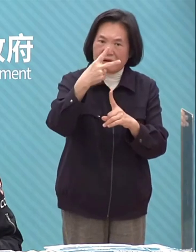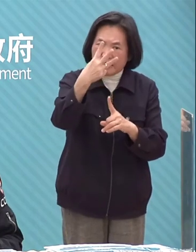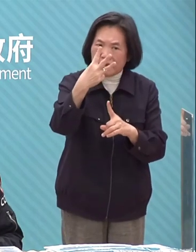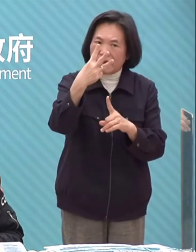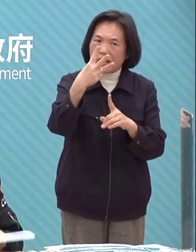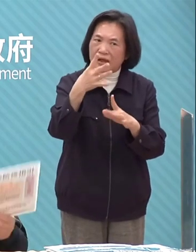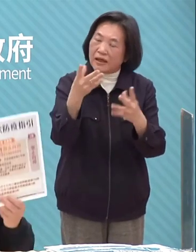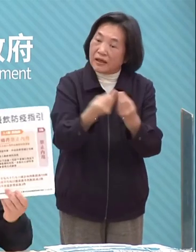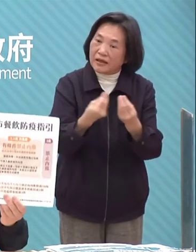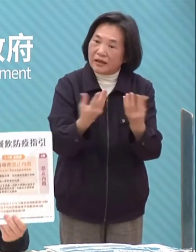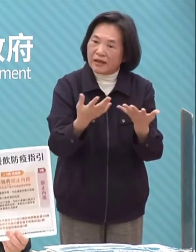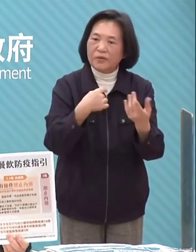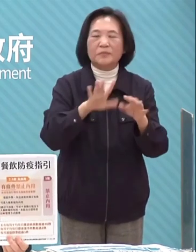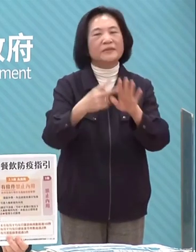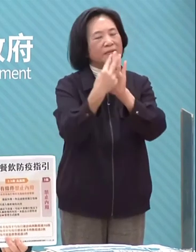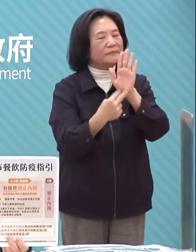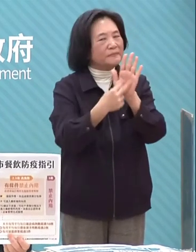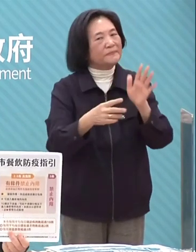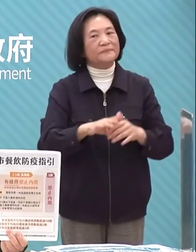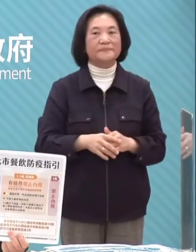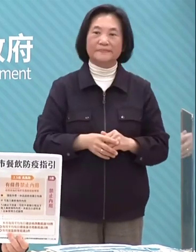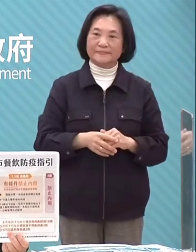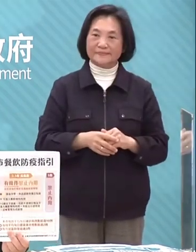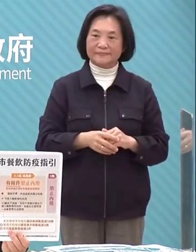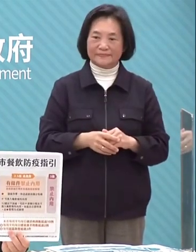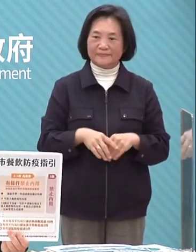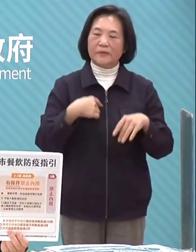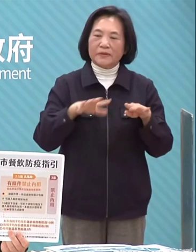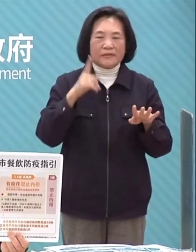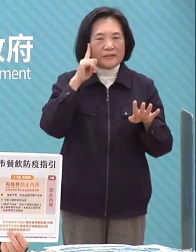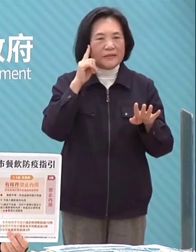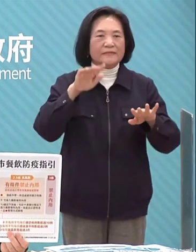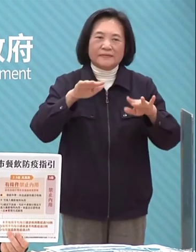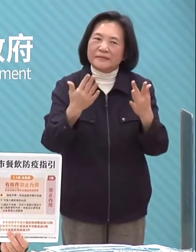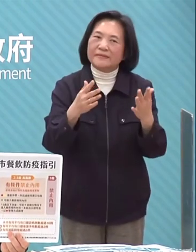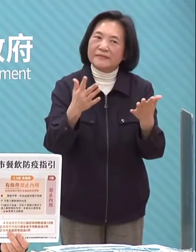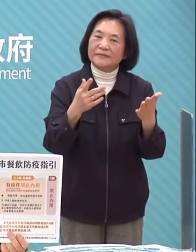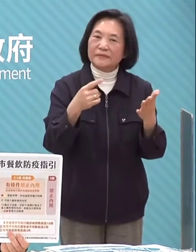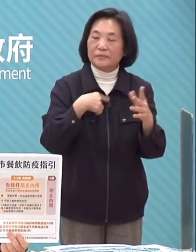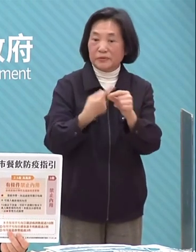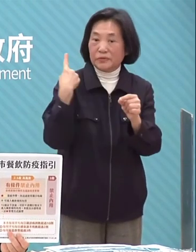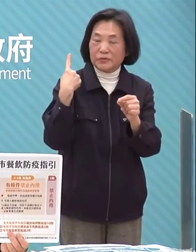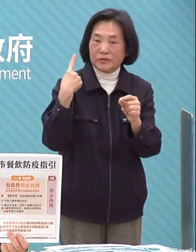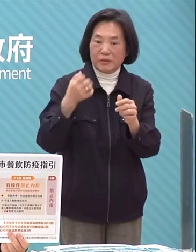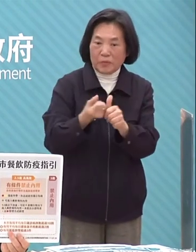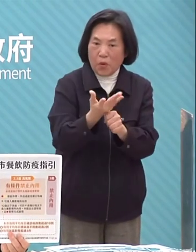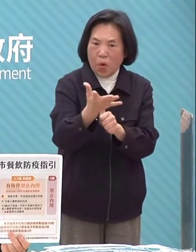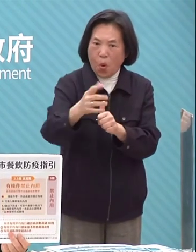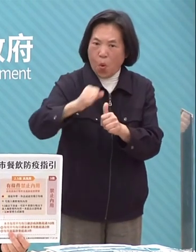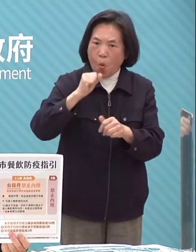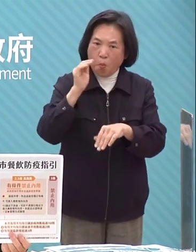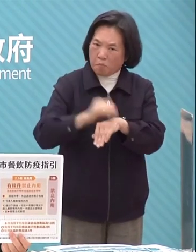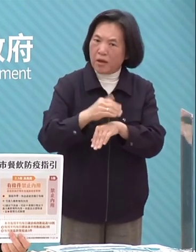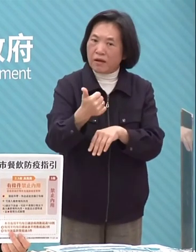么做？好，我们来想想看。原则上是这样的，我们去年疫情防疫最成功的是